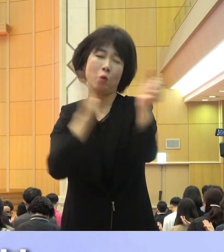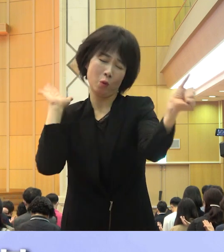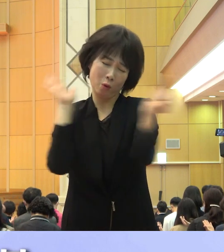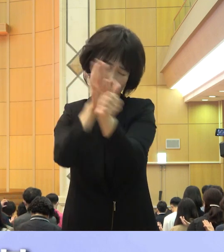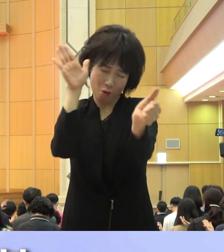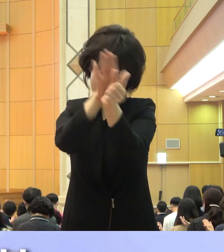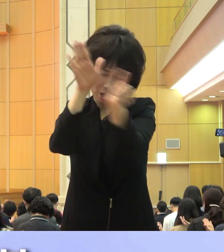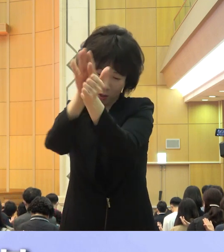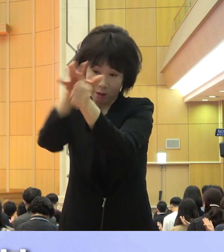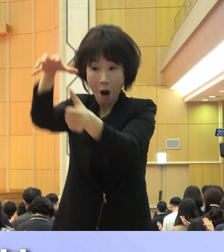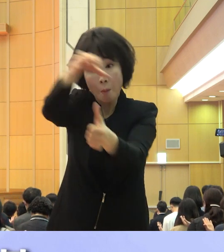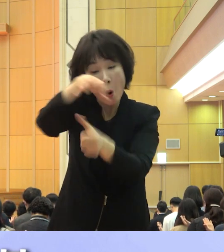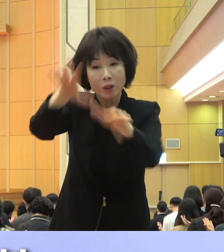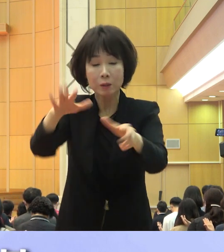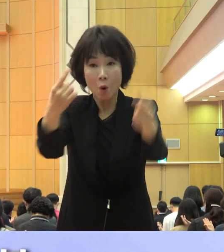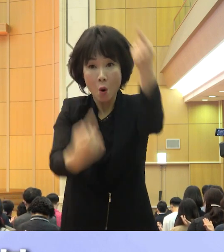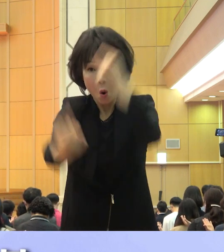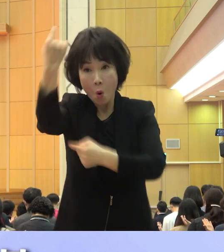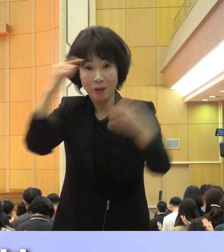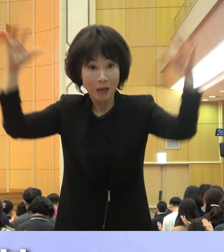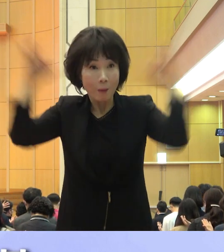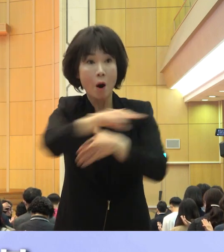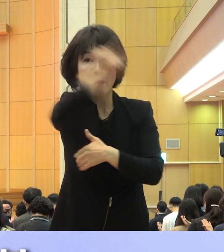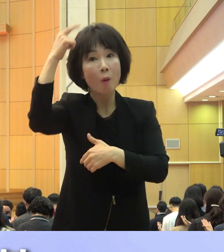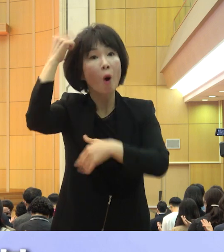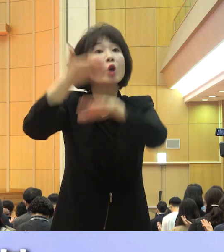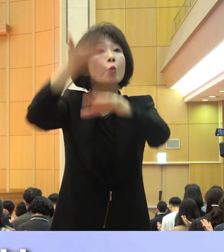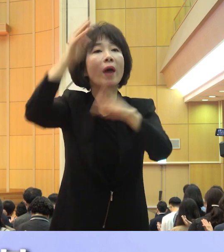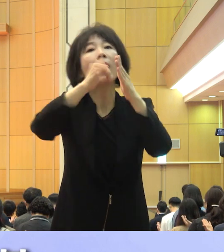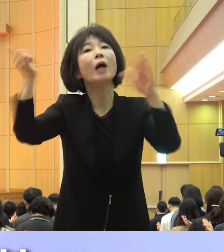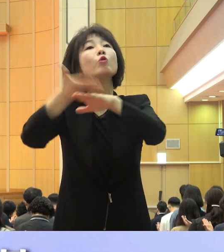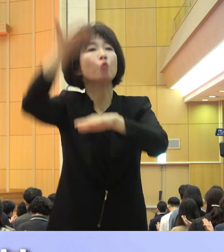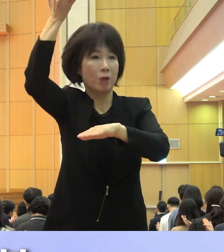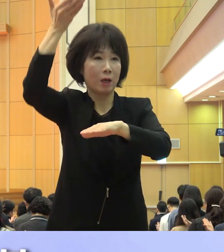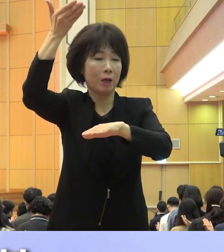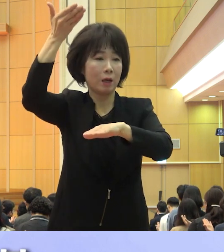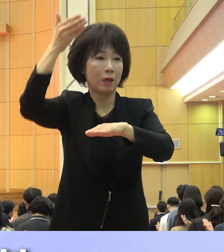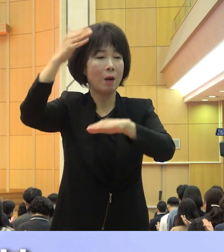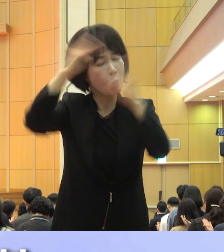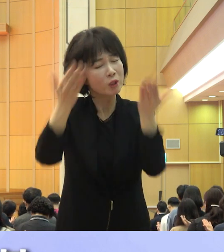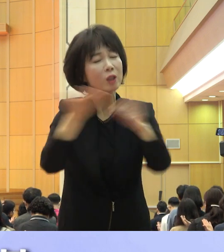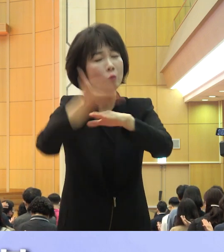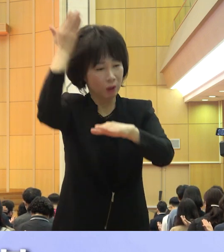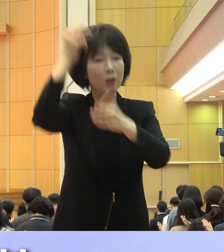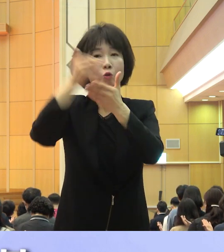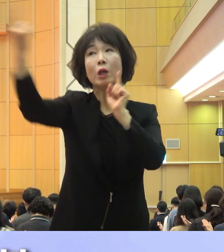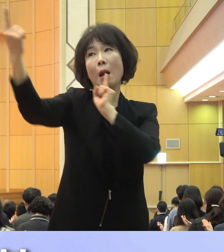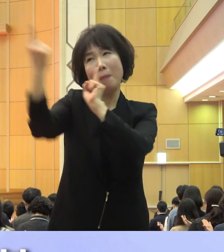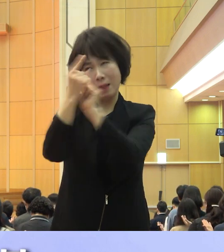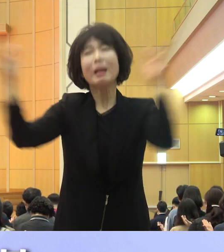성령의 도우심이 오늘 이 자리에 머리 숙인 모든 분들 위와 가정위와 범사위와 주님